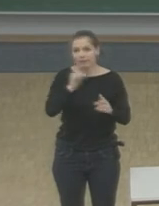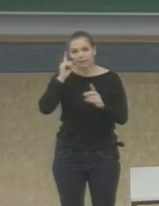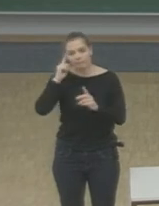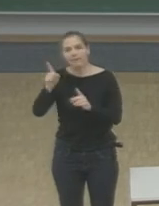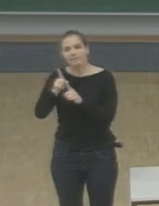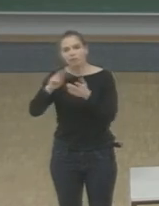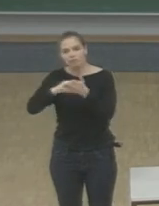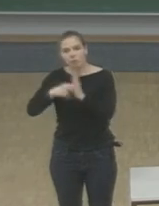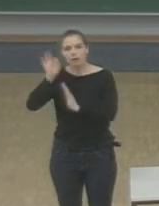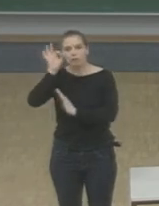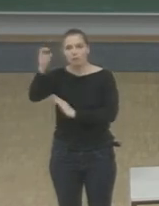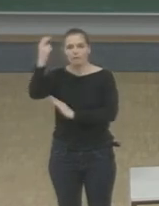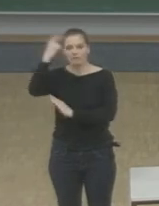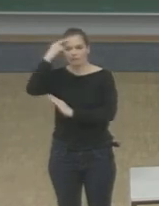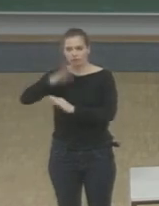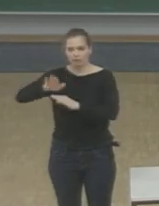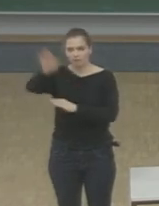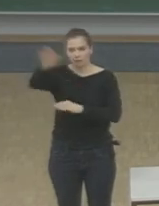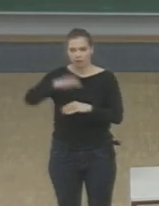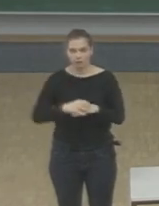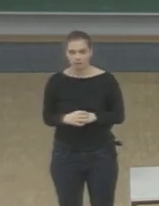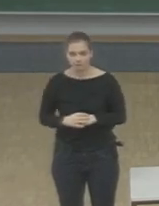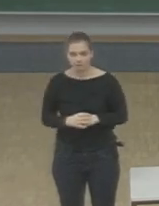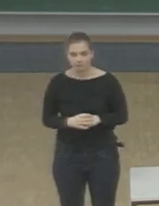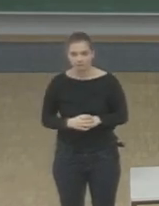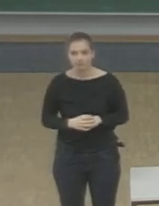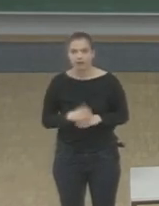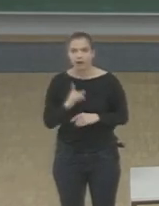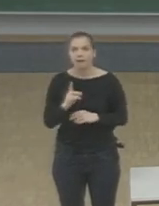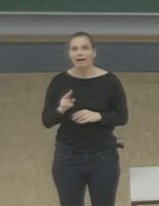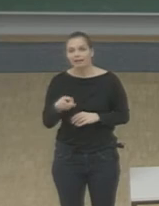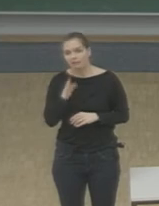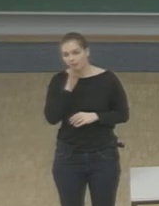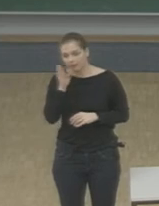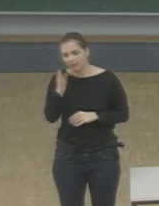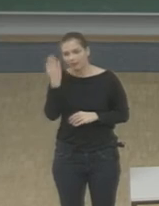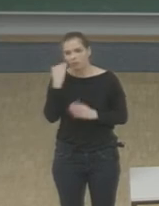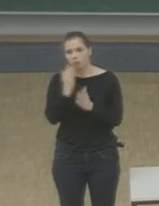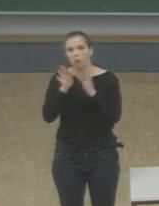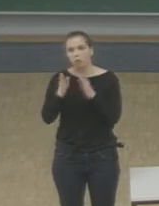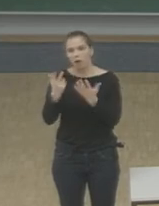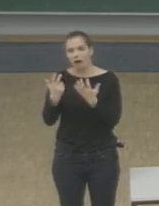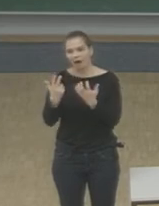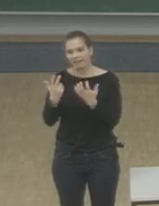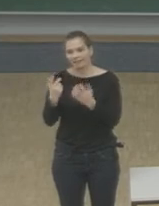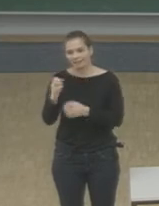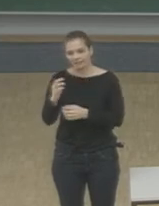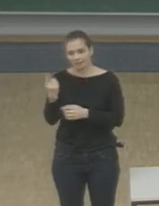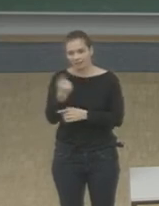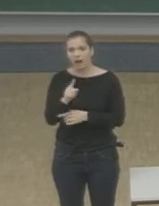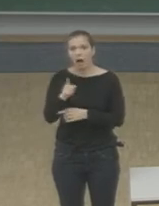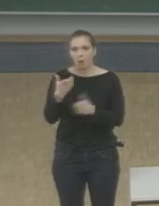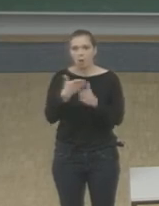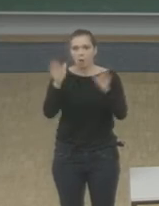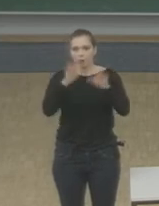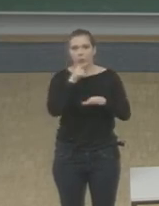und Bürgerleben. Schon eher in diese zweite Richtung tendiert der in den 1980er Jahren erschienene, ebenfalls